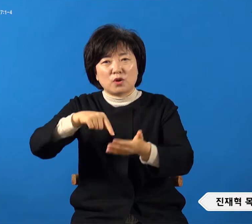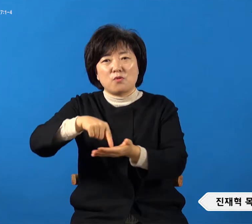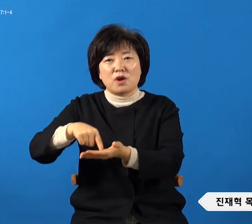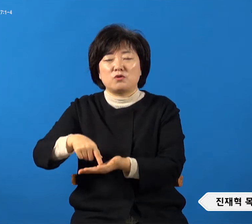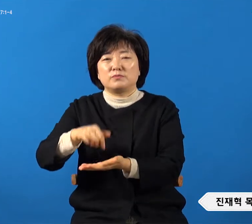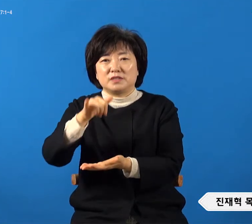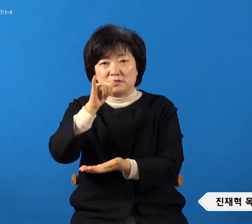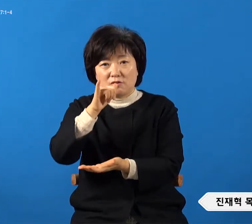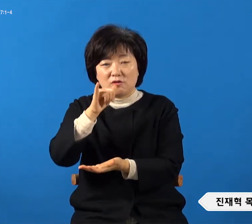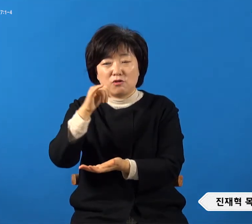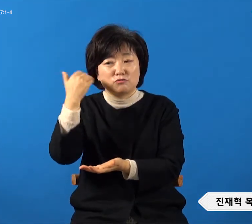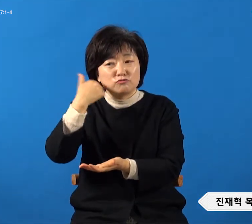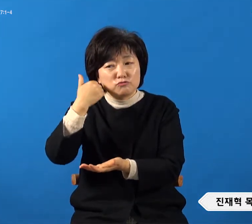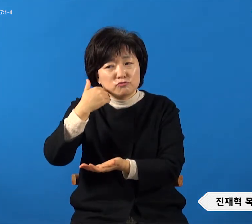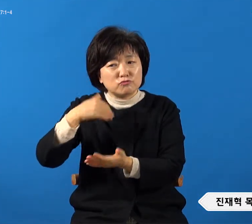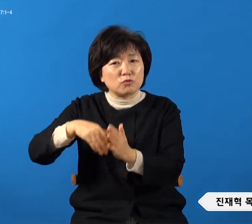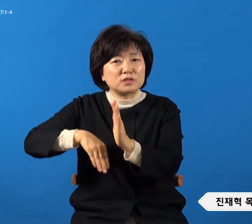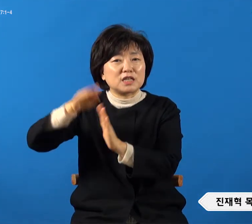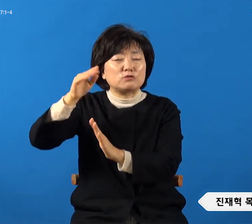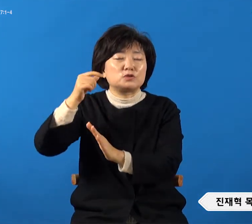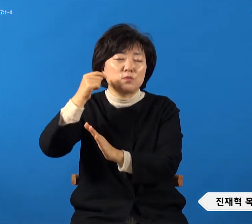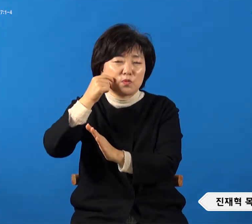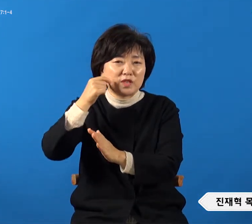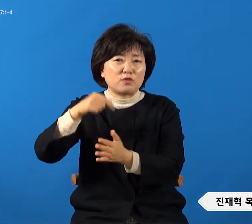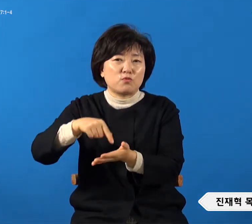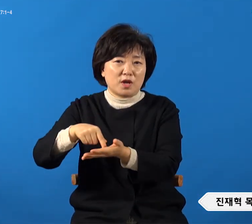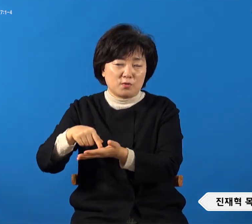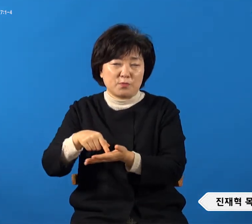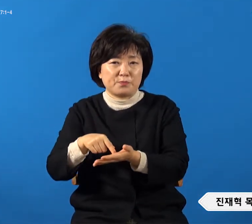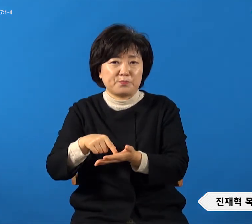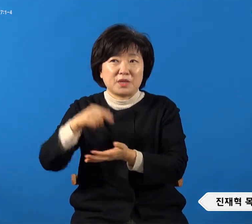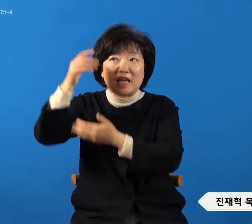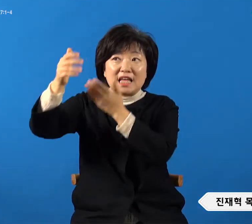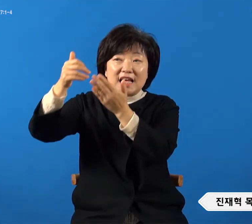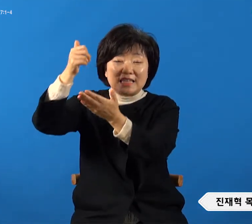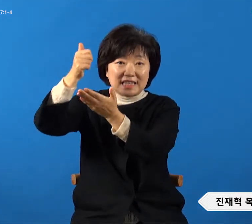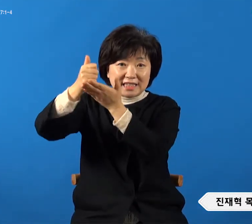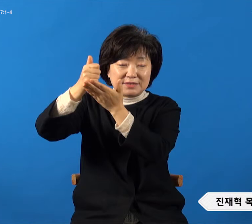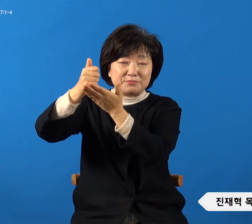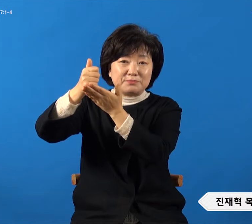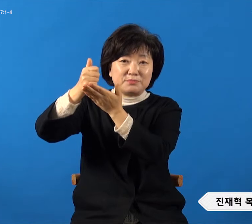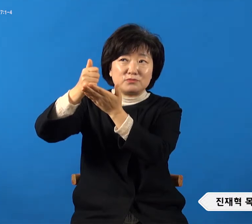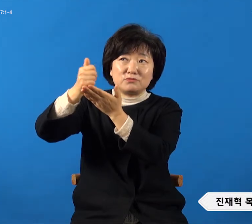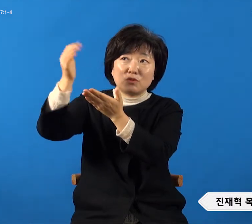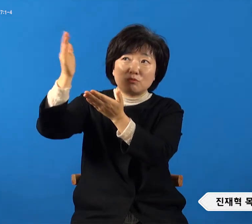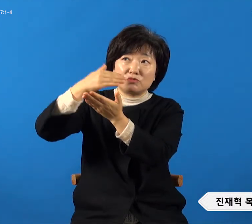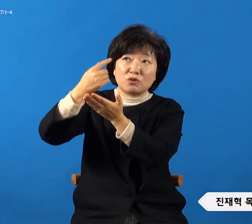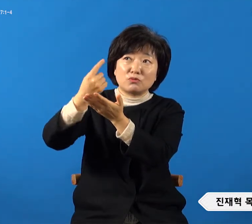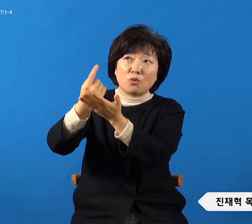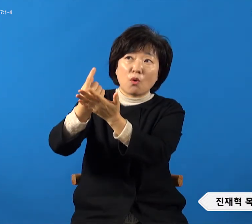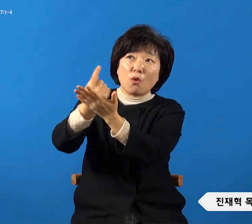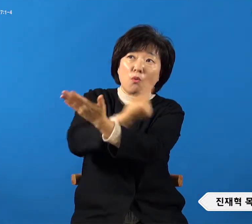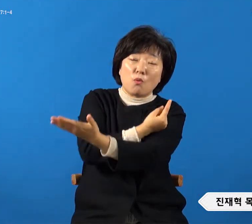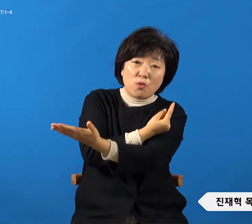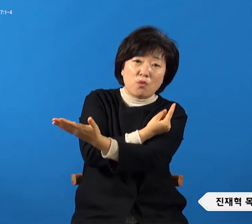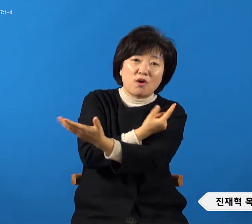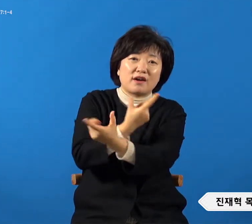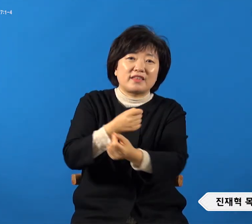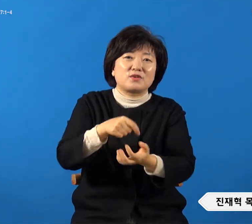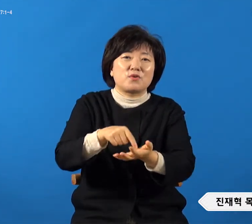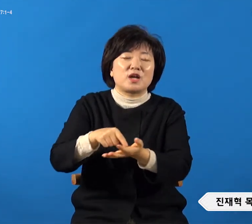외로움이 있습니다. 어느 누구도 채울 수 없는 외로움, 때로는 하나님으로부터 혼자 남겨졌을 것